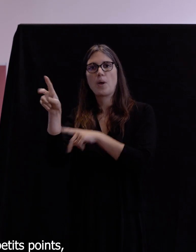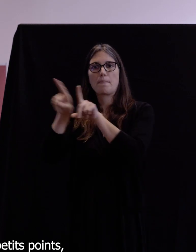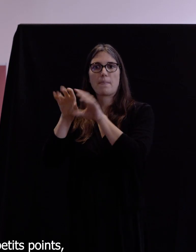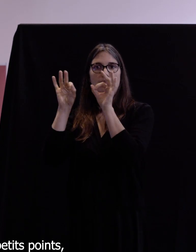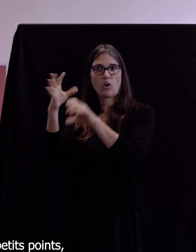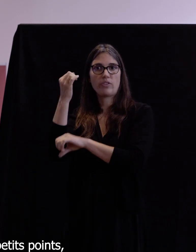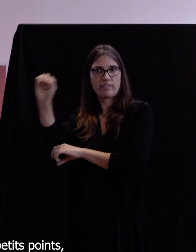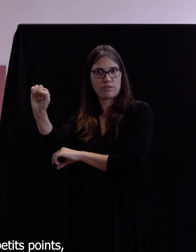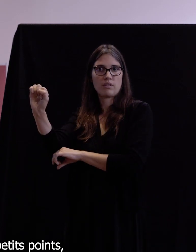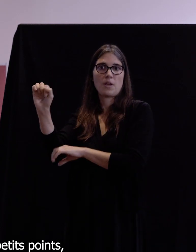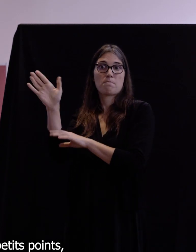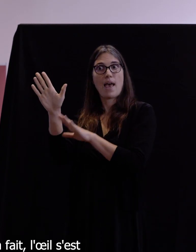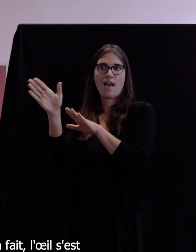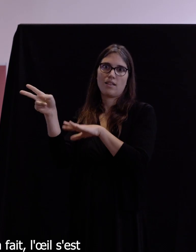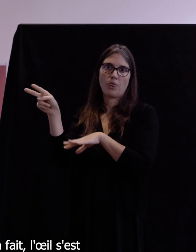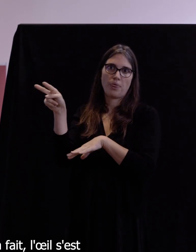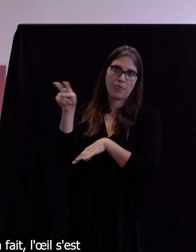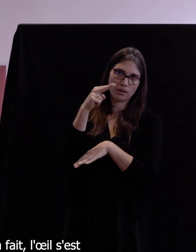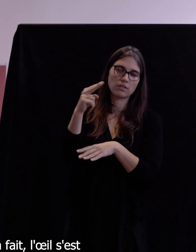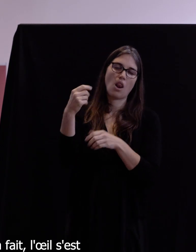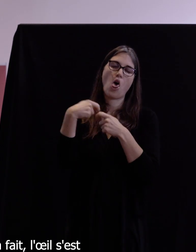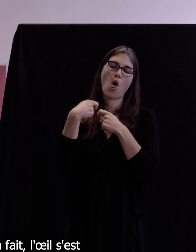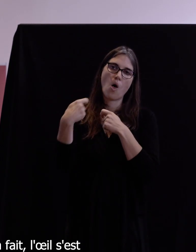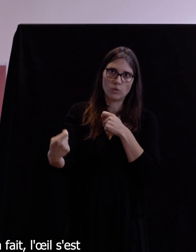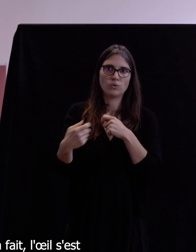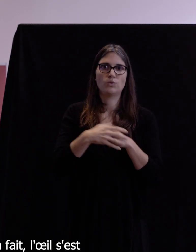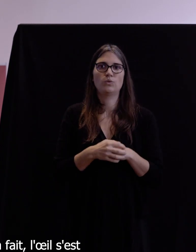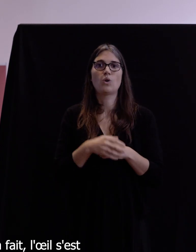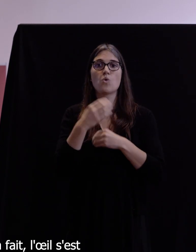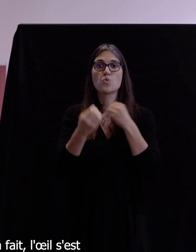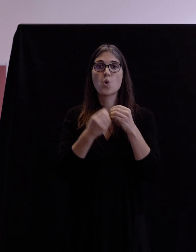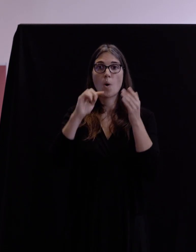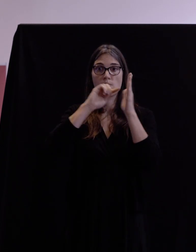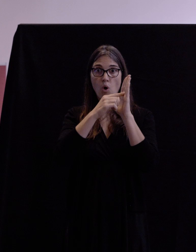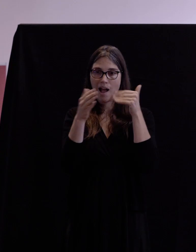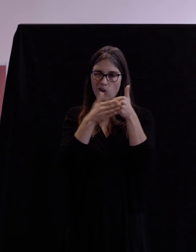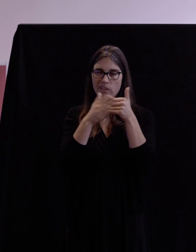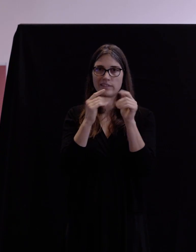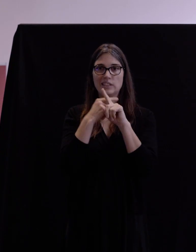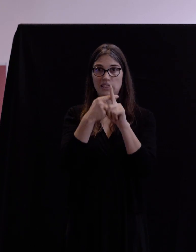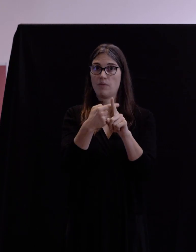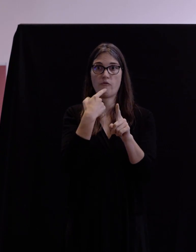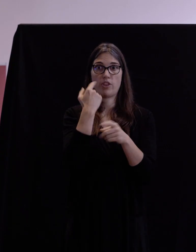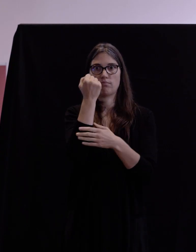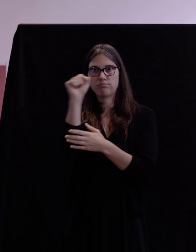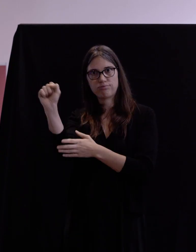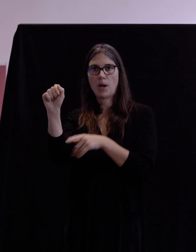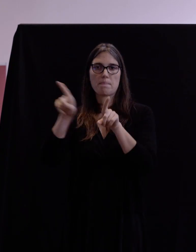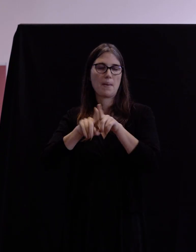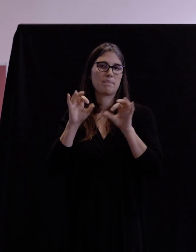là, les petits points, ils sont plus vers la cible. Ça veut dire qu'en fait, l'œil s'est déplacé à la même vitesse que le vestibule. Et